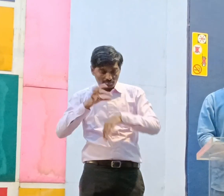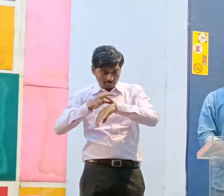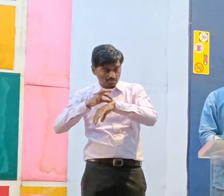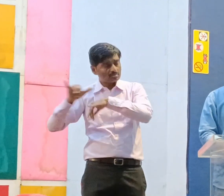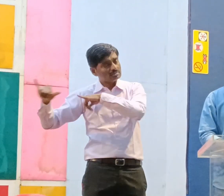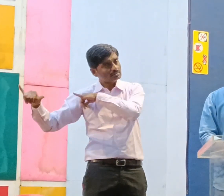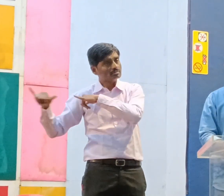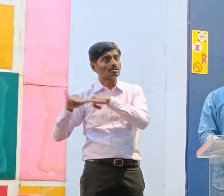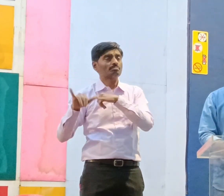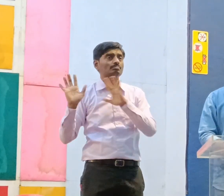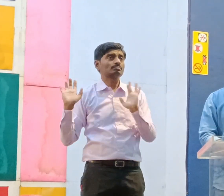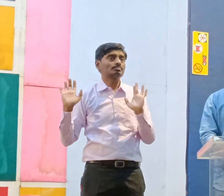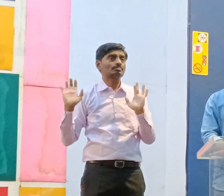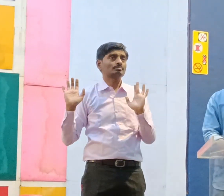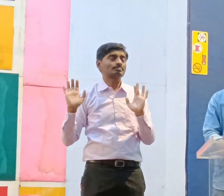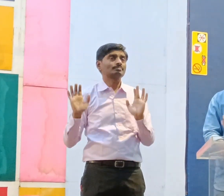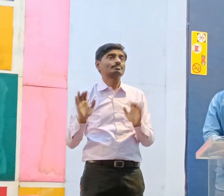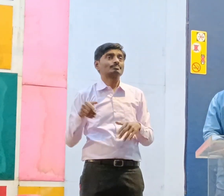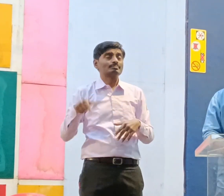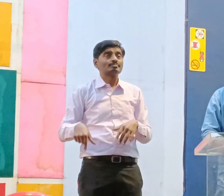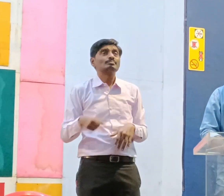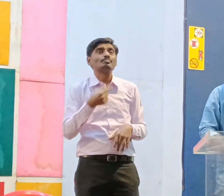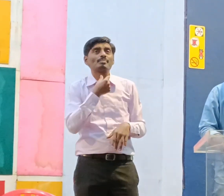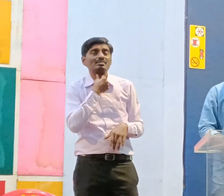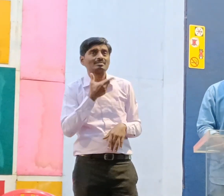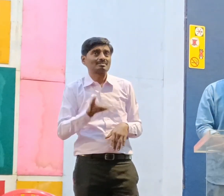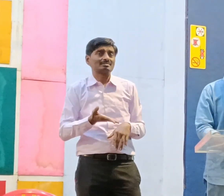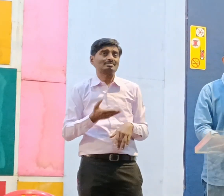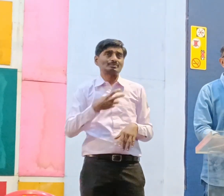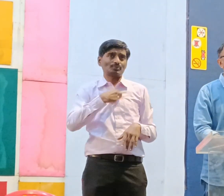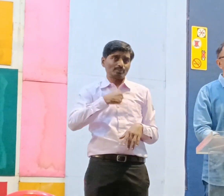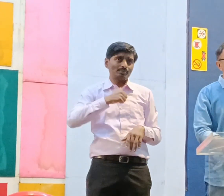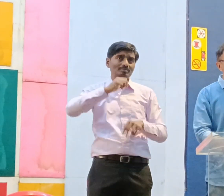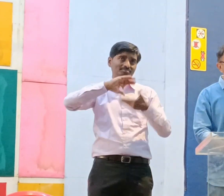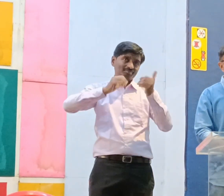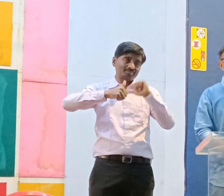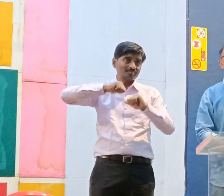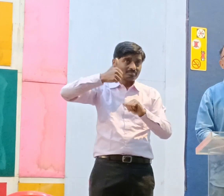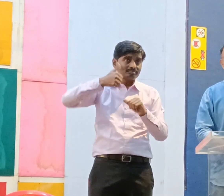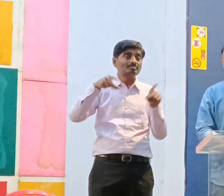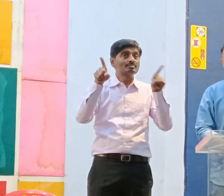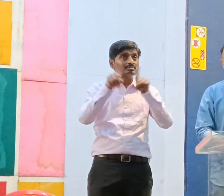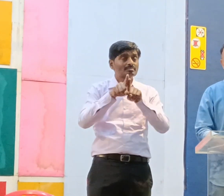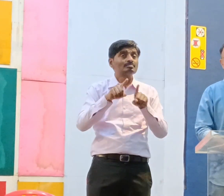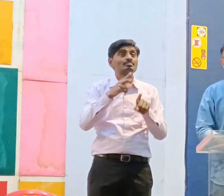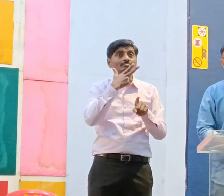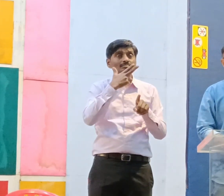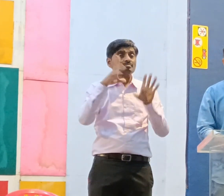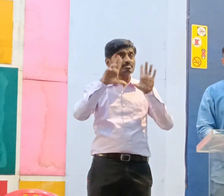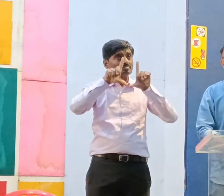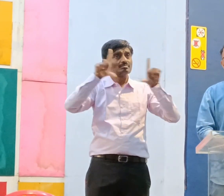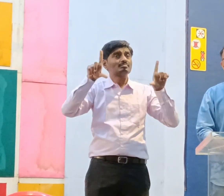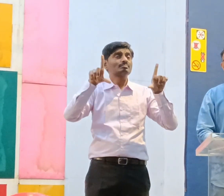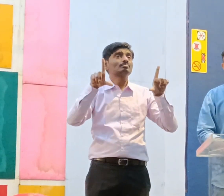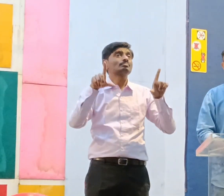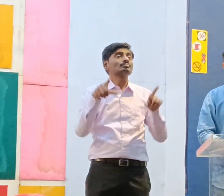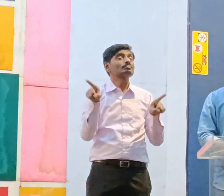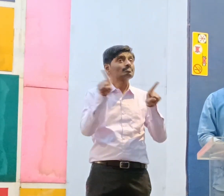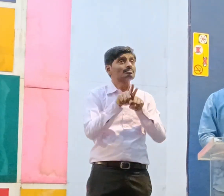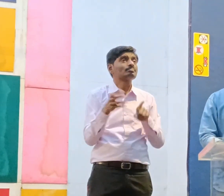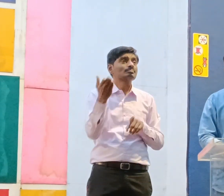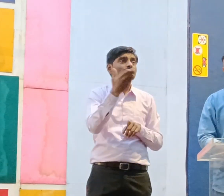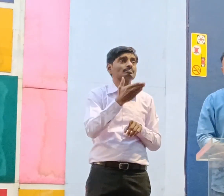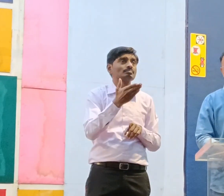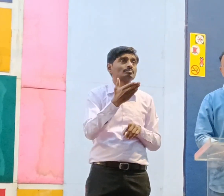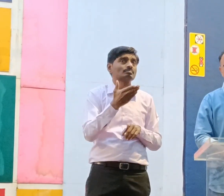વિકલાંગ બાળકો માટેનો ઓલિમ્પિક જેમાં આપણા ભાવનગરના અનેક બાળકો મેડલ લઈ આવ્યા છે, તો એની એ જાહેરાત હતી, એટલે આ બાળકો